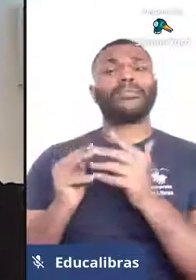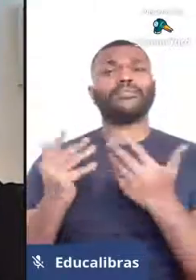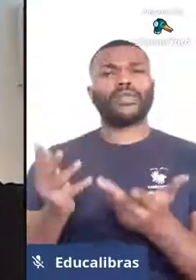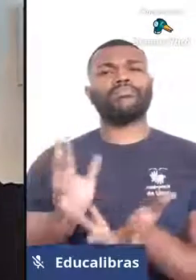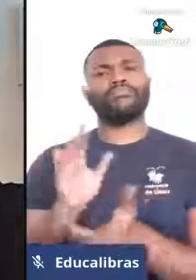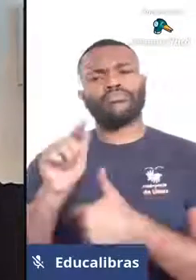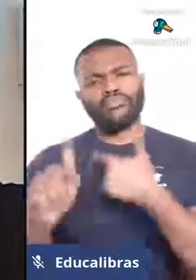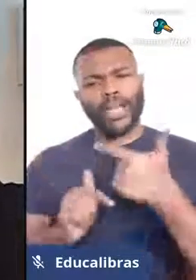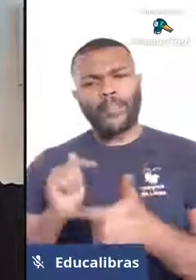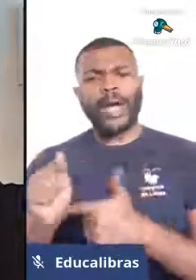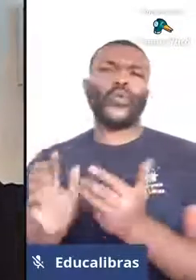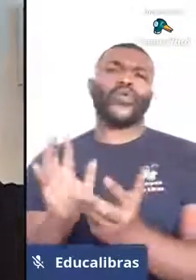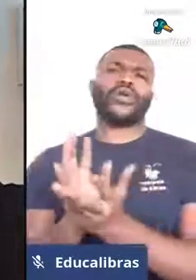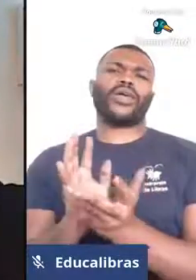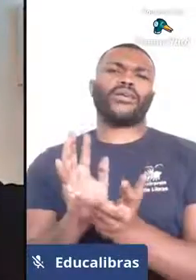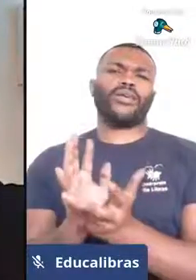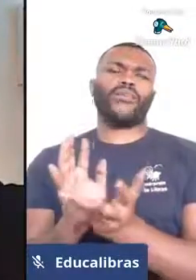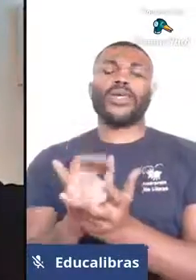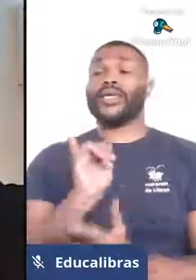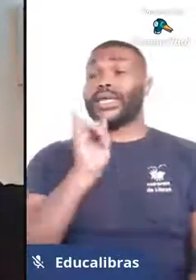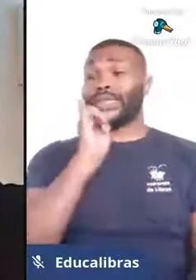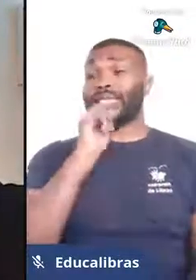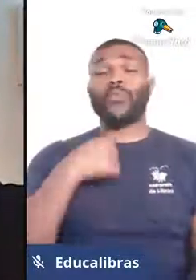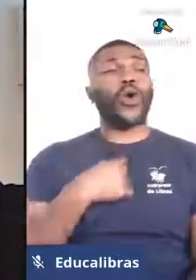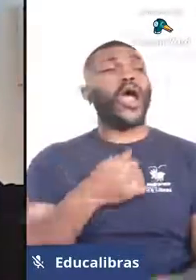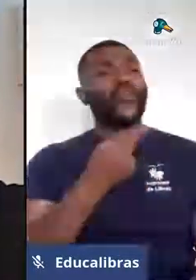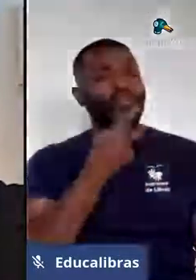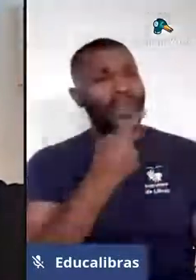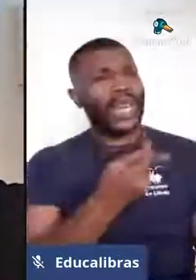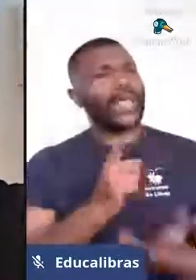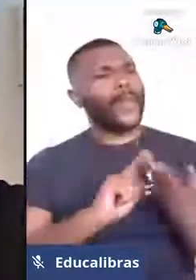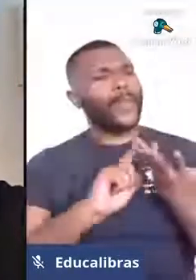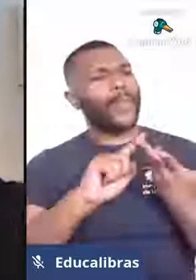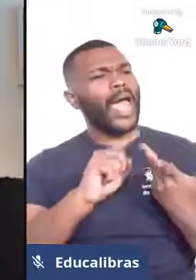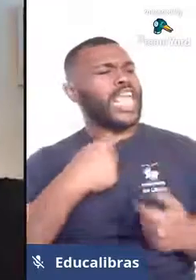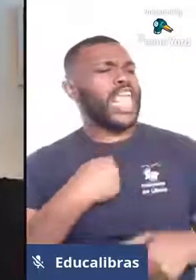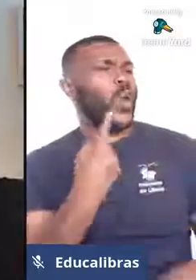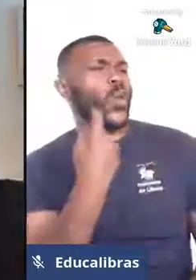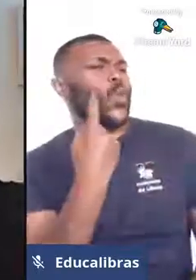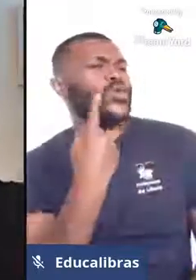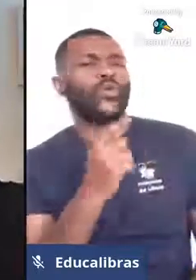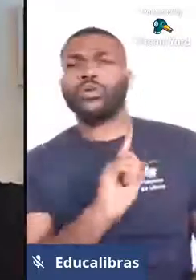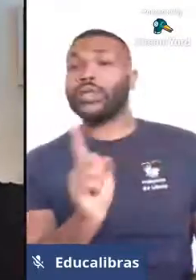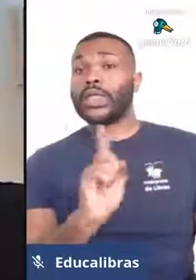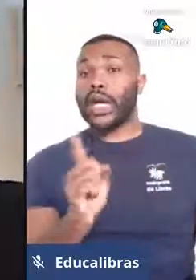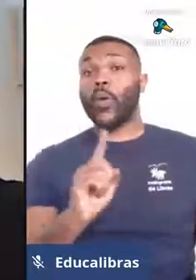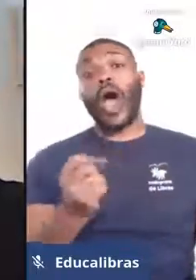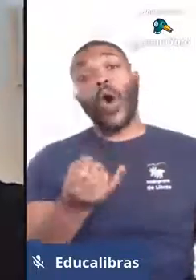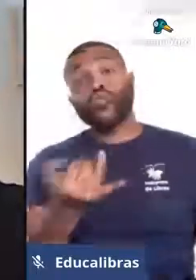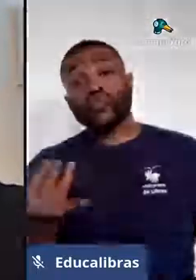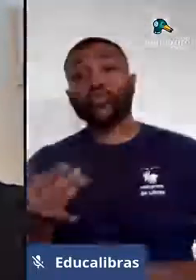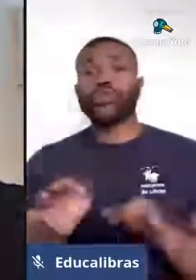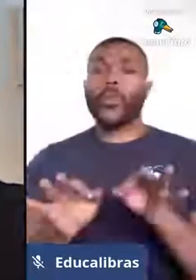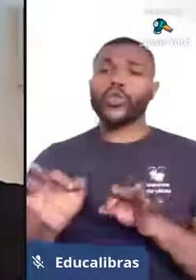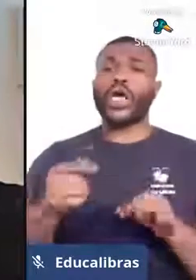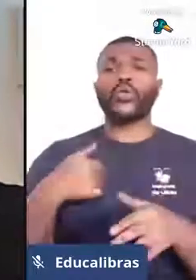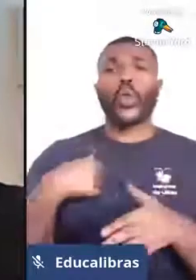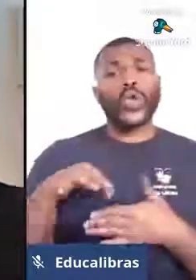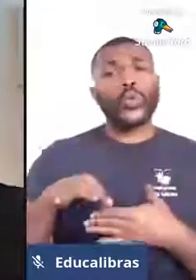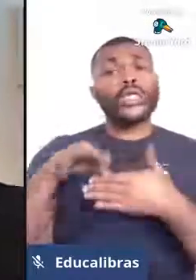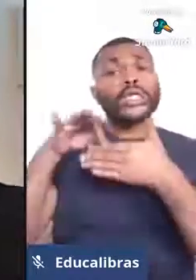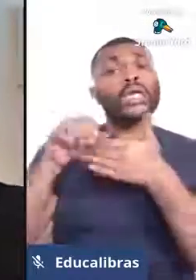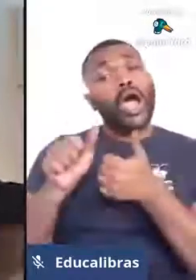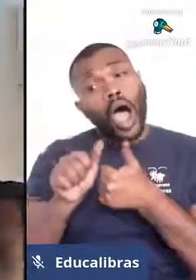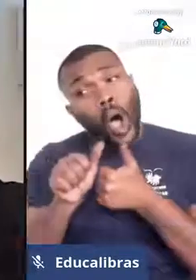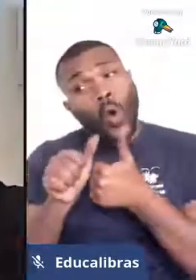nada disso que eu falei é obra minha. Tudo, eu liderei alguns projetos, acompanhei outros